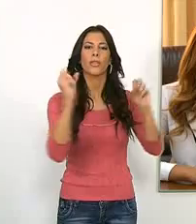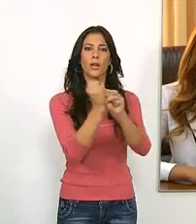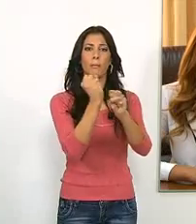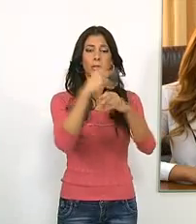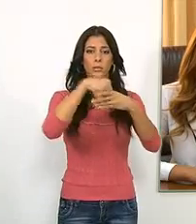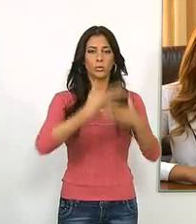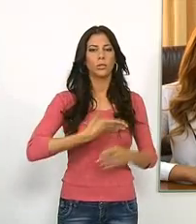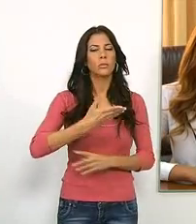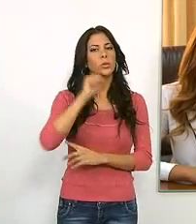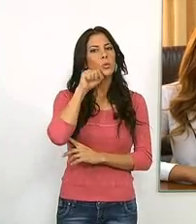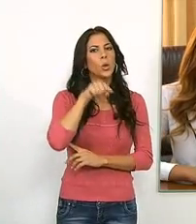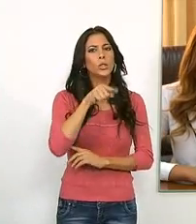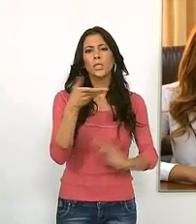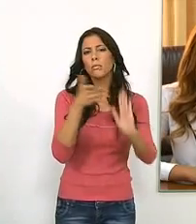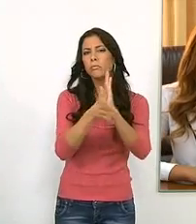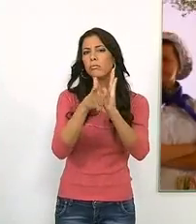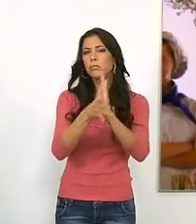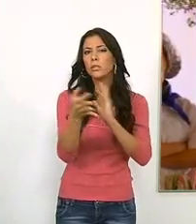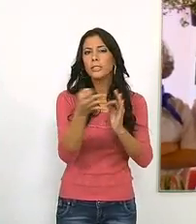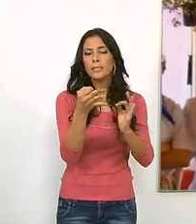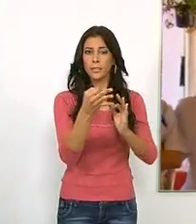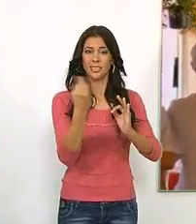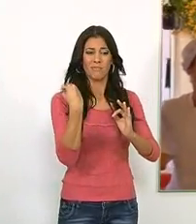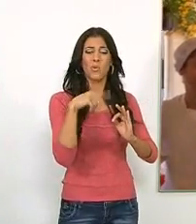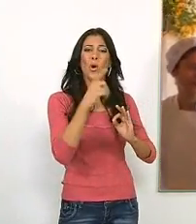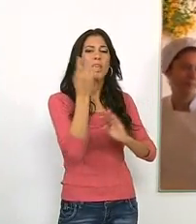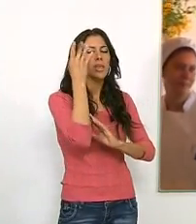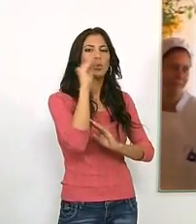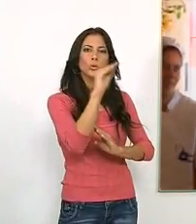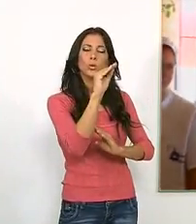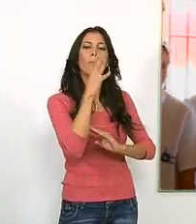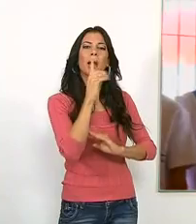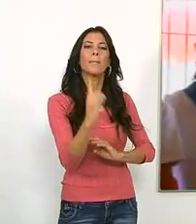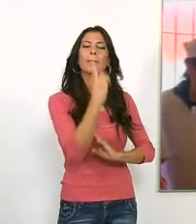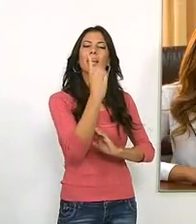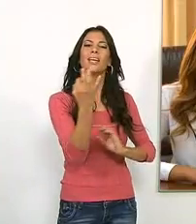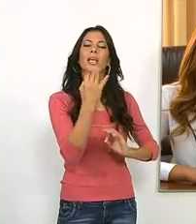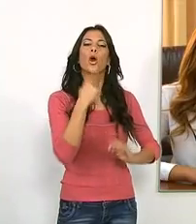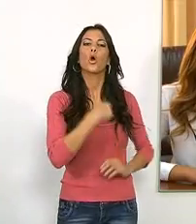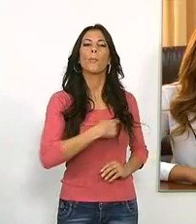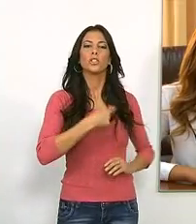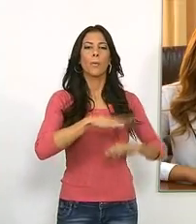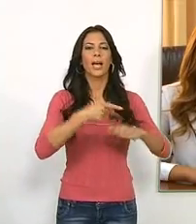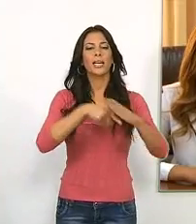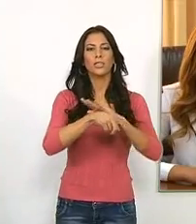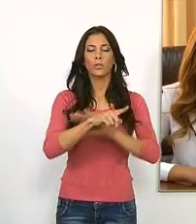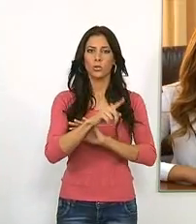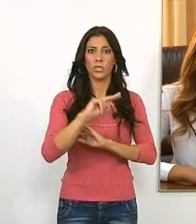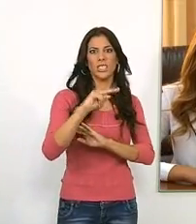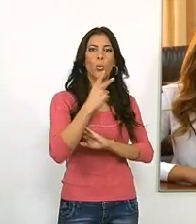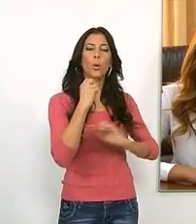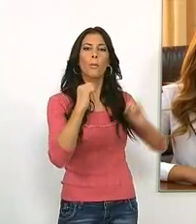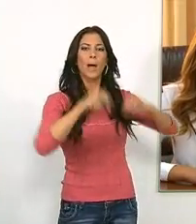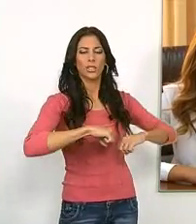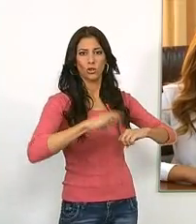y empleo del ayuntamiento de motril ha explicado las conclusiones extraídas de la primera comisión de gestión del segundo pacto local